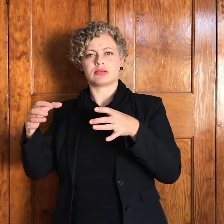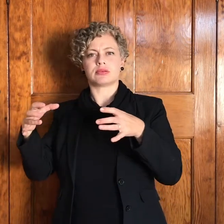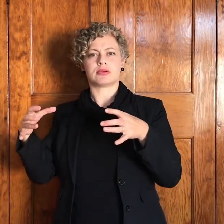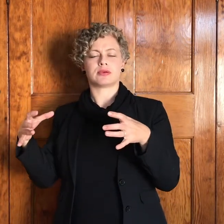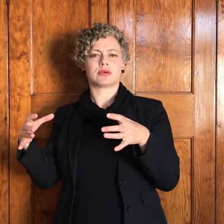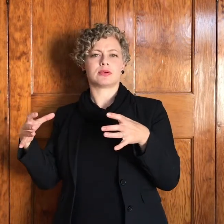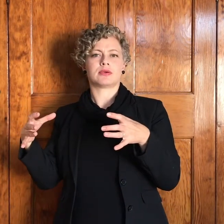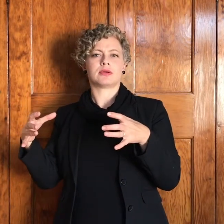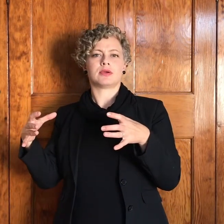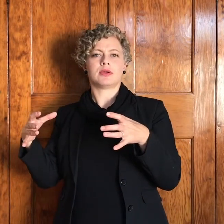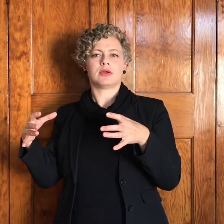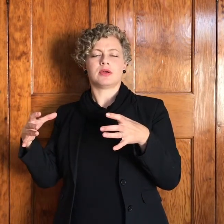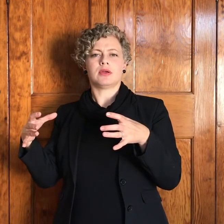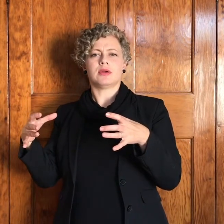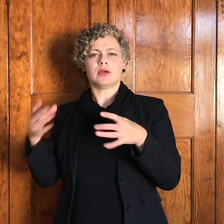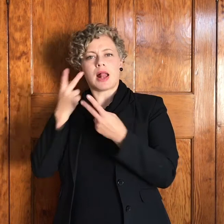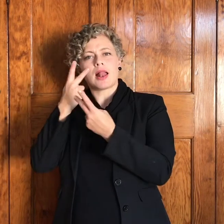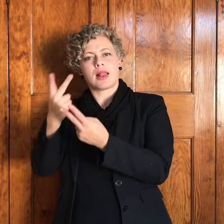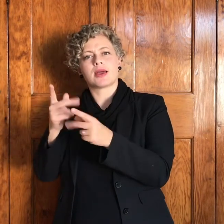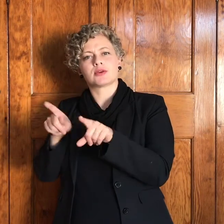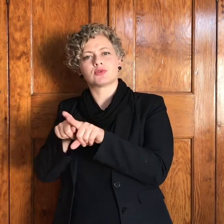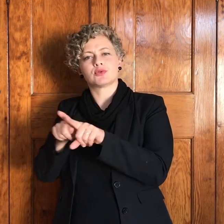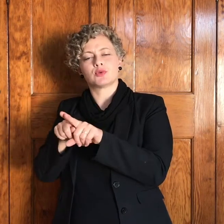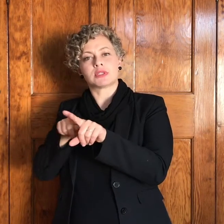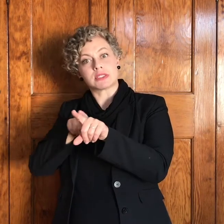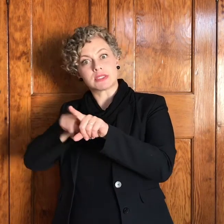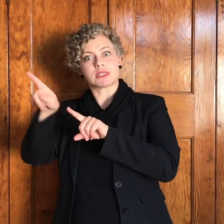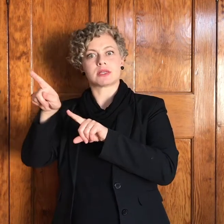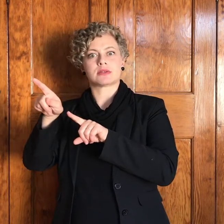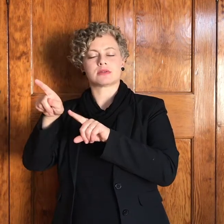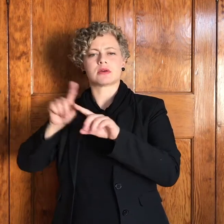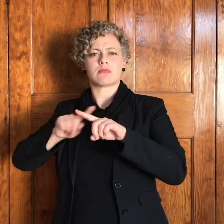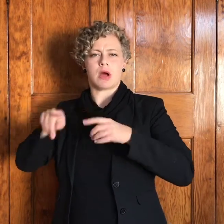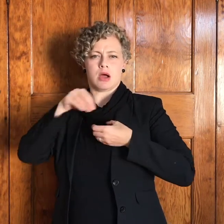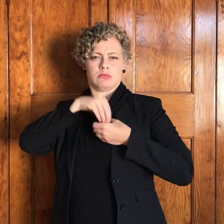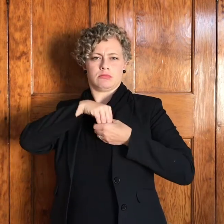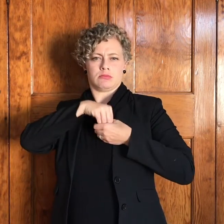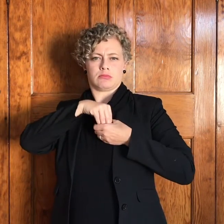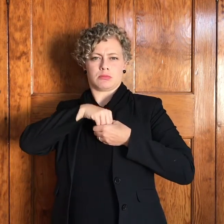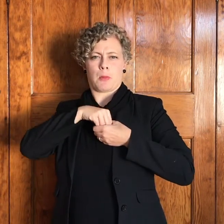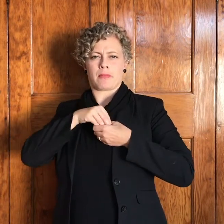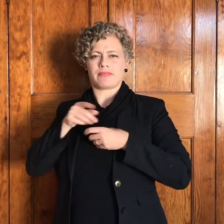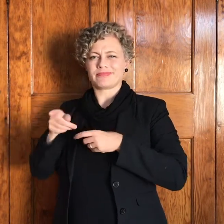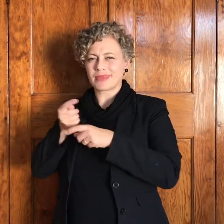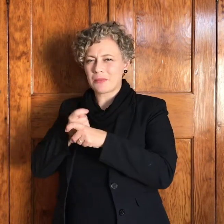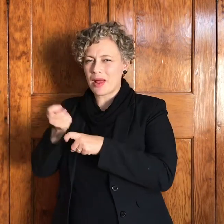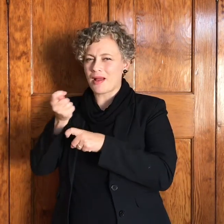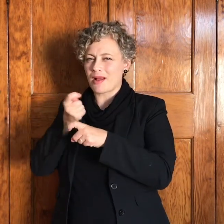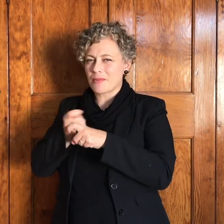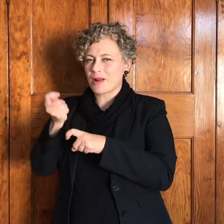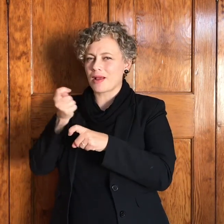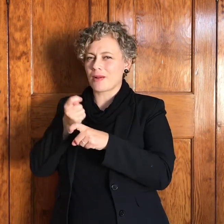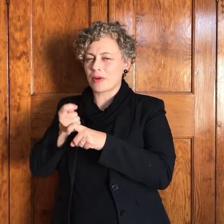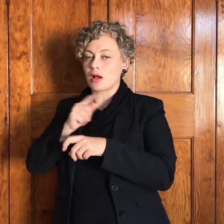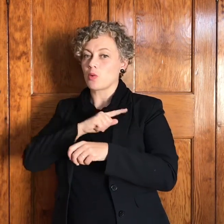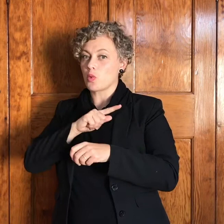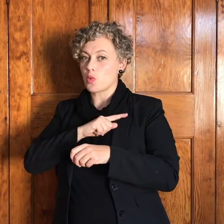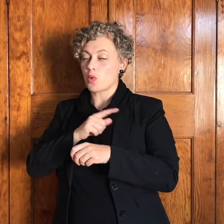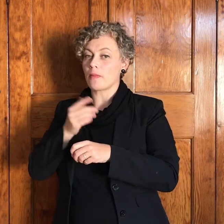knaag dit aan hom want ek moet teruggaan na die verlede toe waaronder ek al vir 20 jaar gebuk gaan